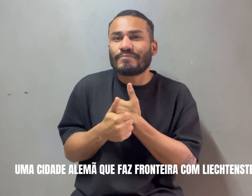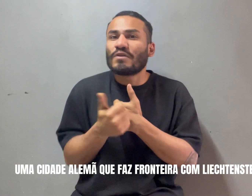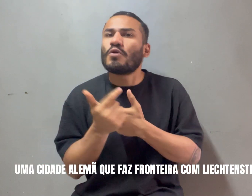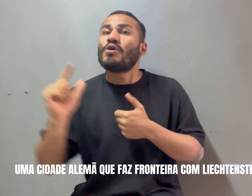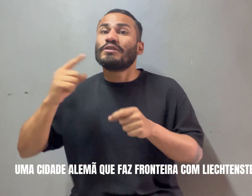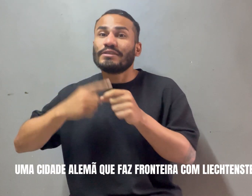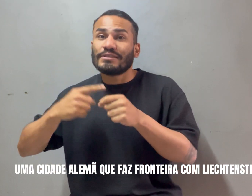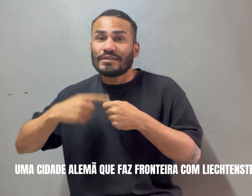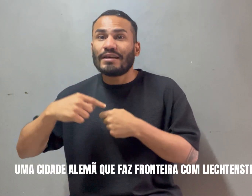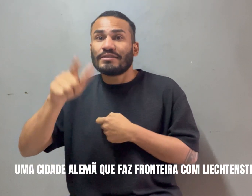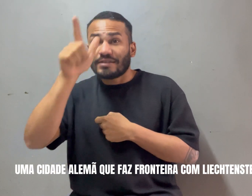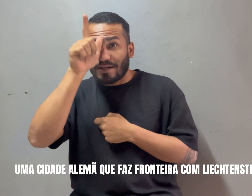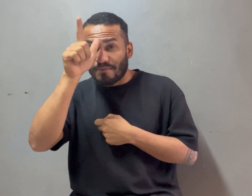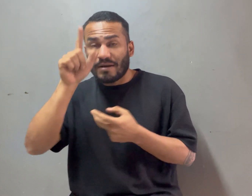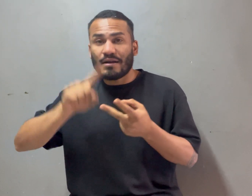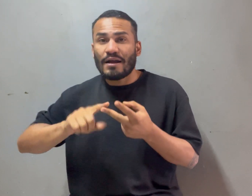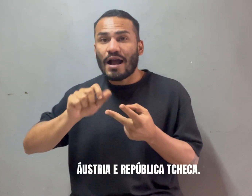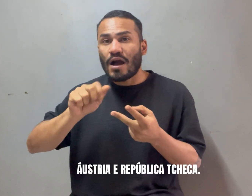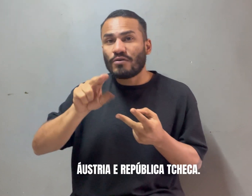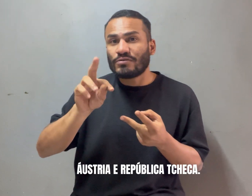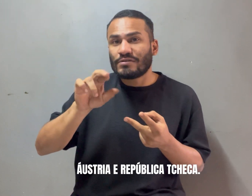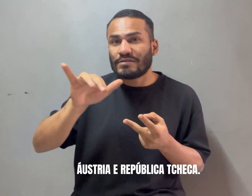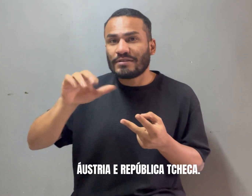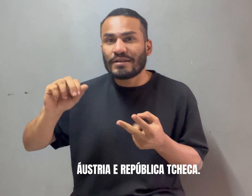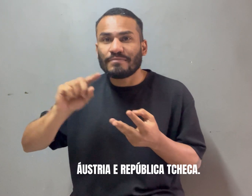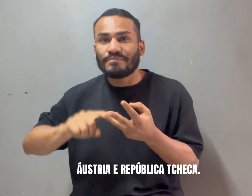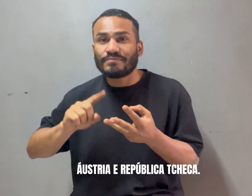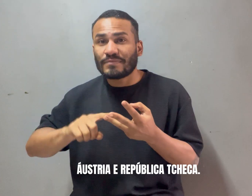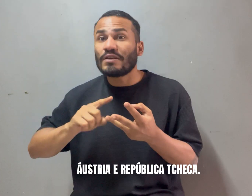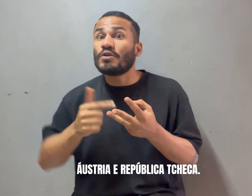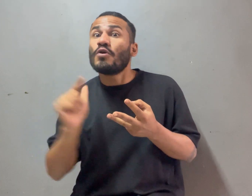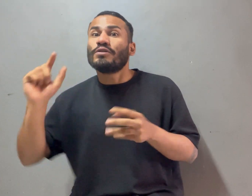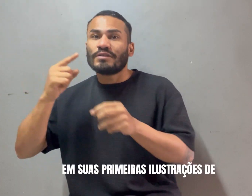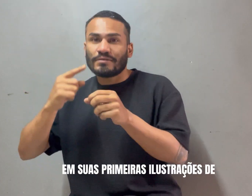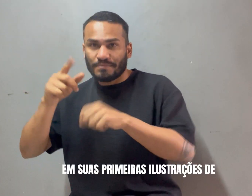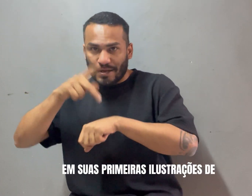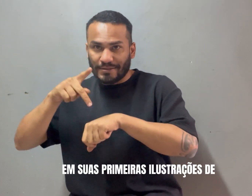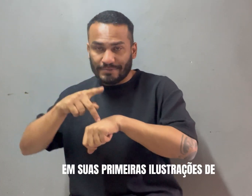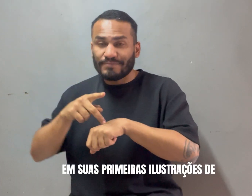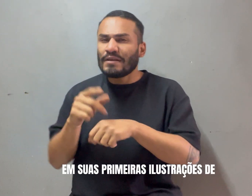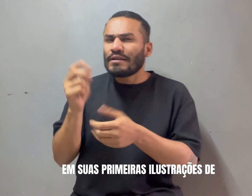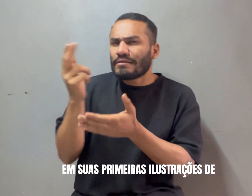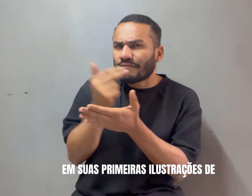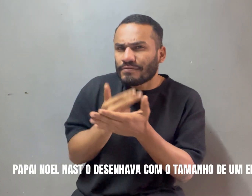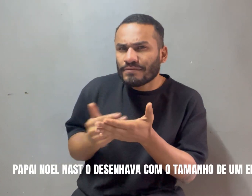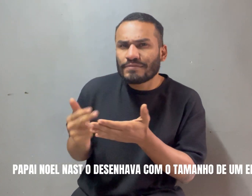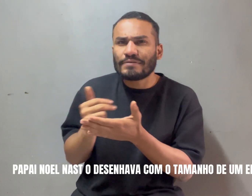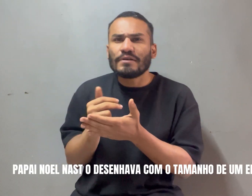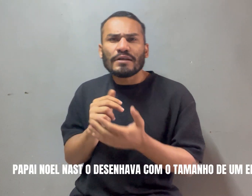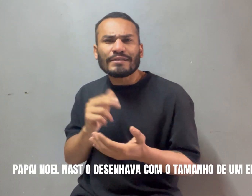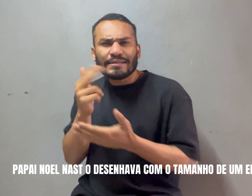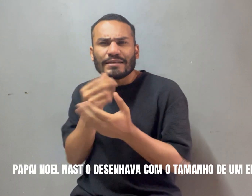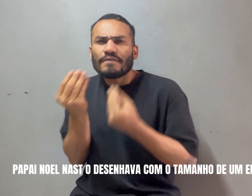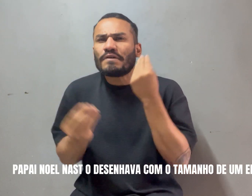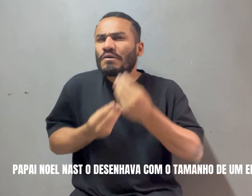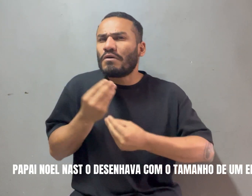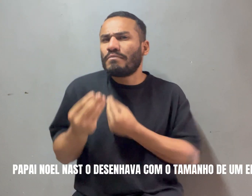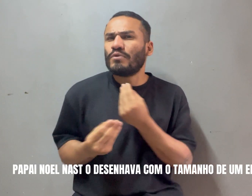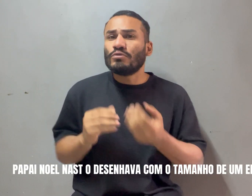com Liechtenstein, Áustria e República Tcheca. Em suas primeiras ilustrações de Papai Noel, Nast o desenhava